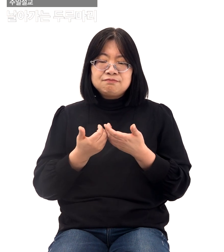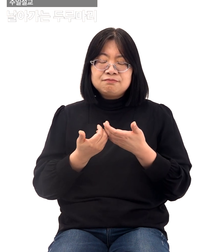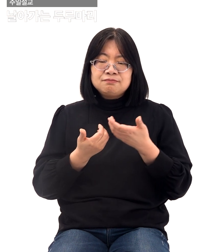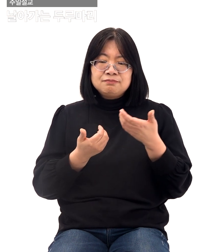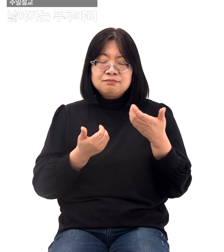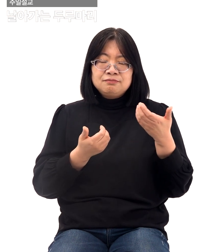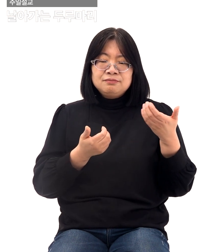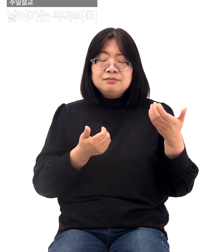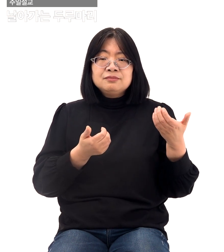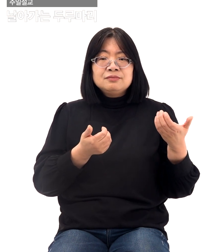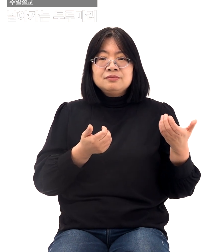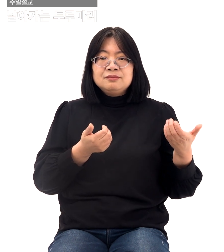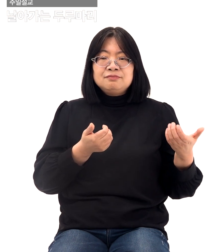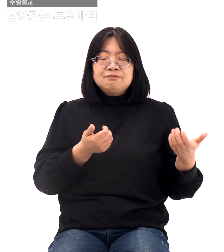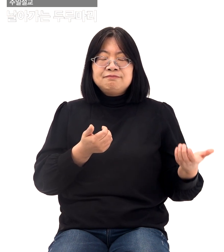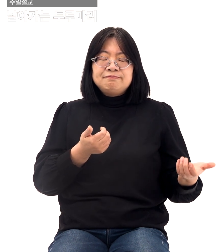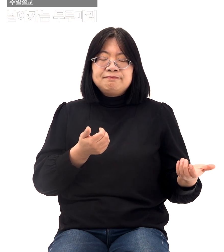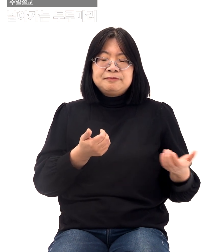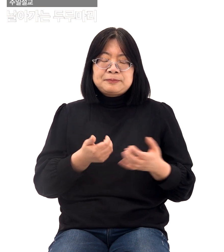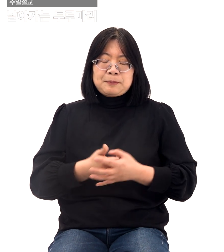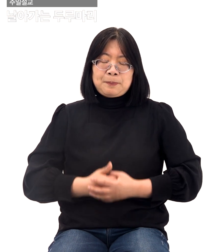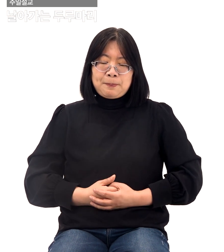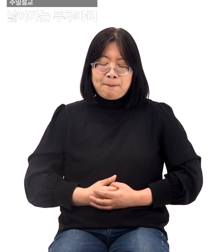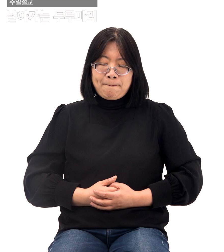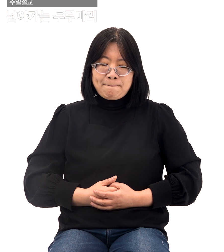나를 떠나